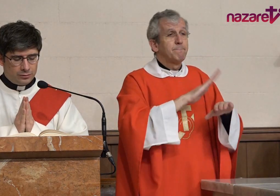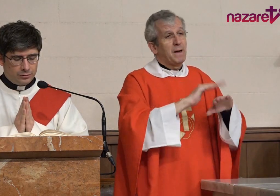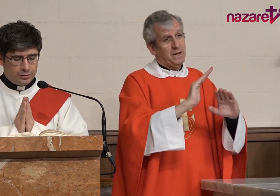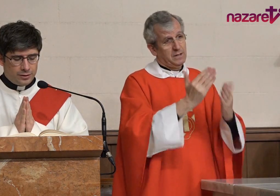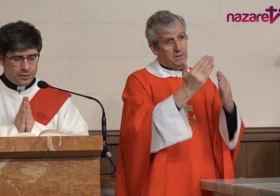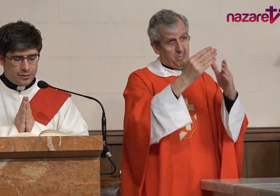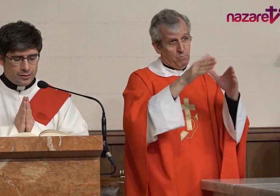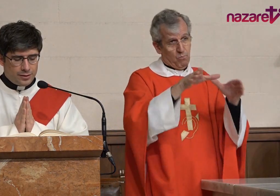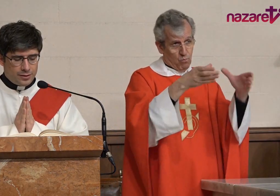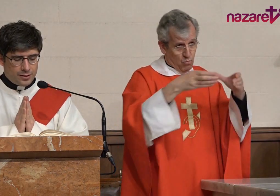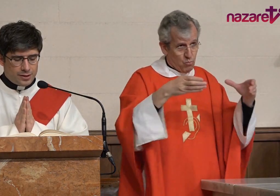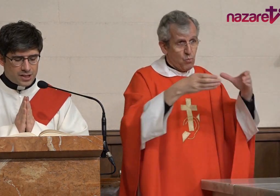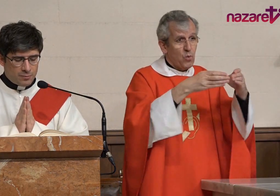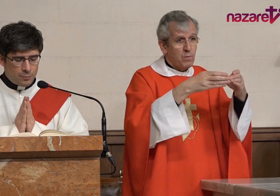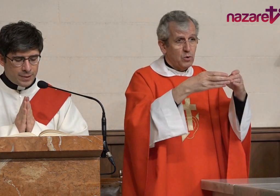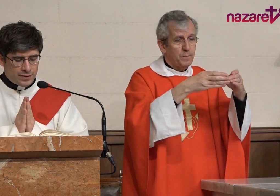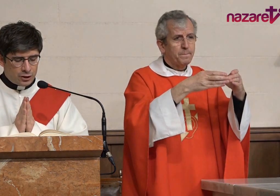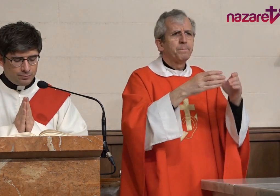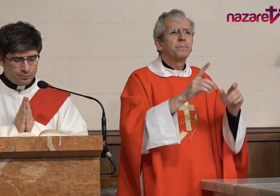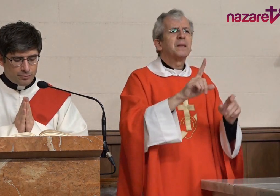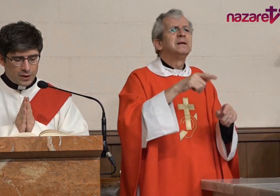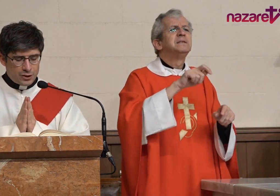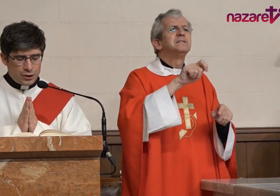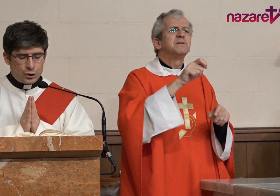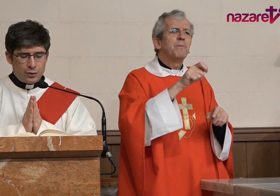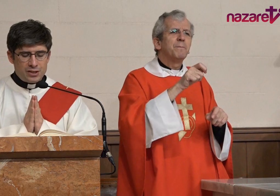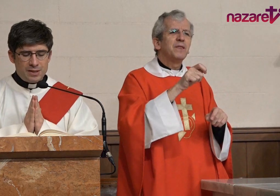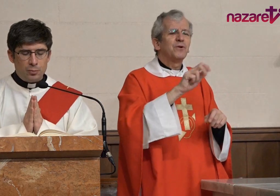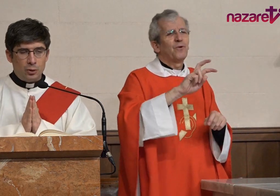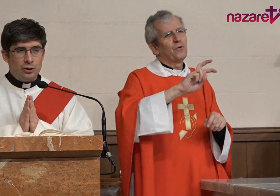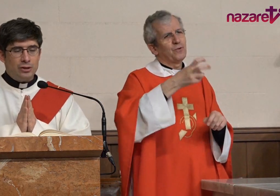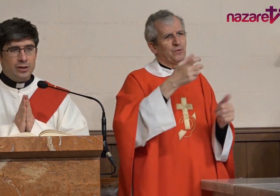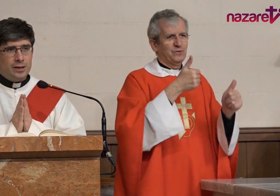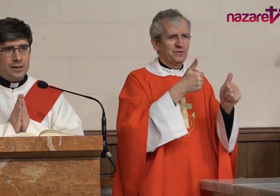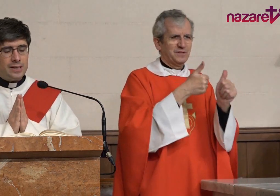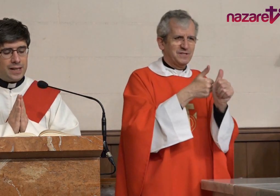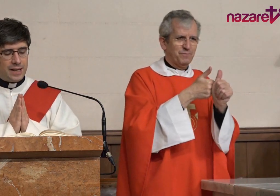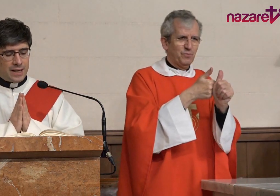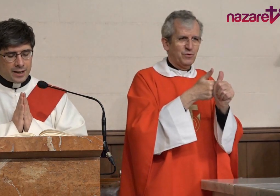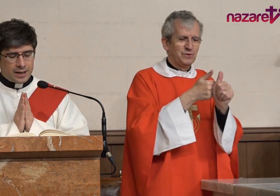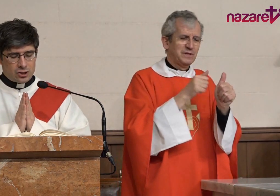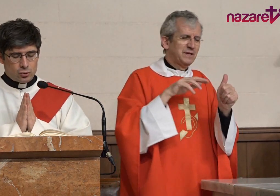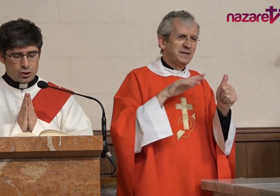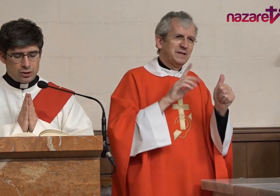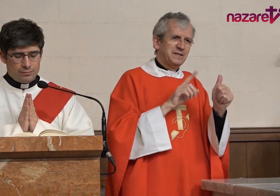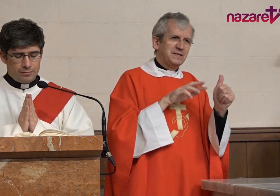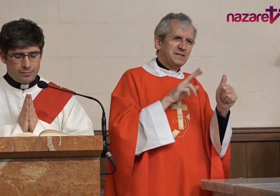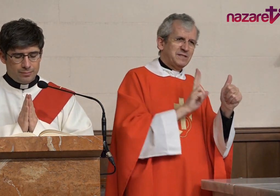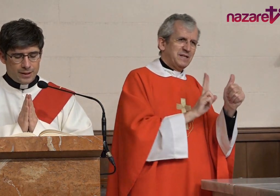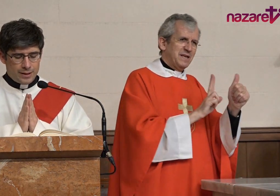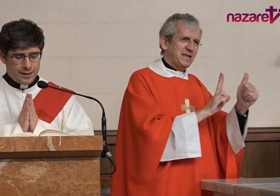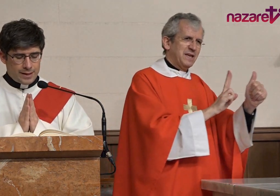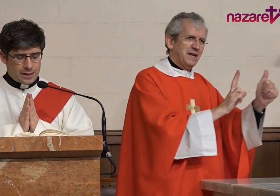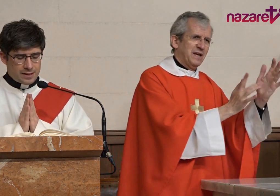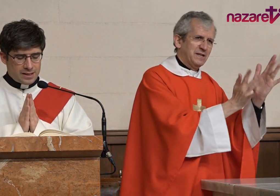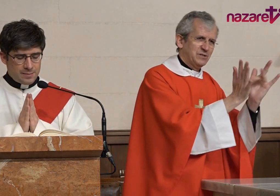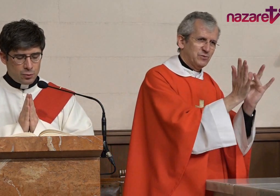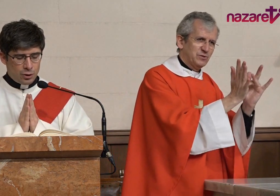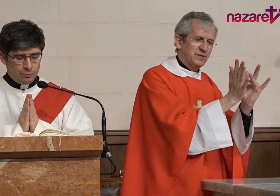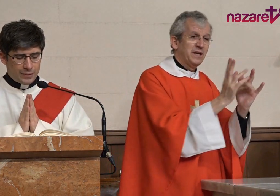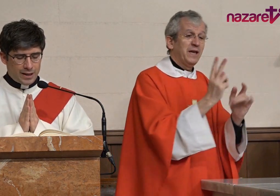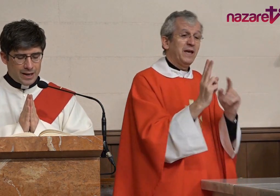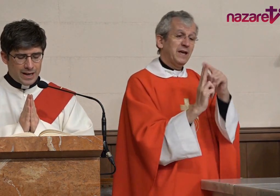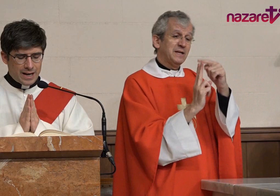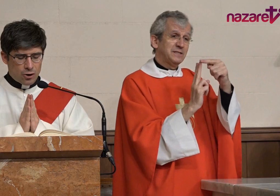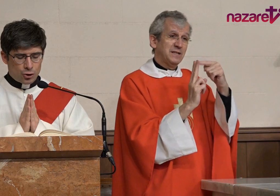pueblo. Simón Pedro y otro discípulo seguían a Jesús. Este